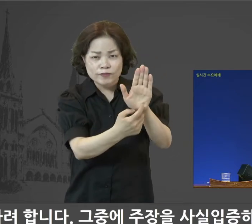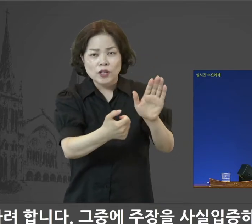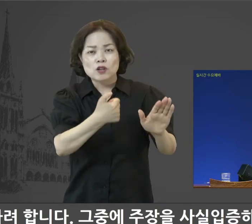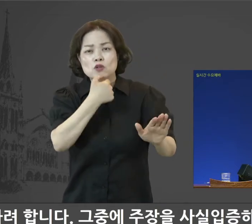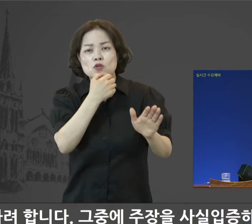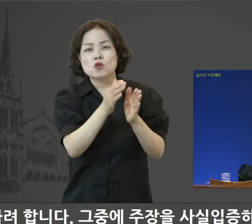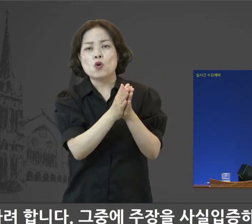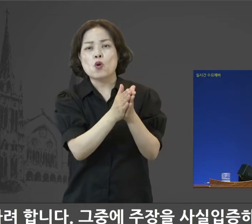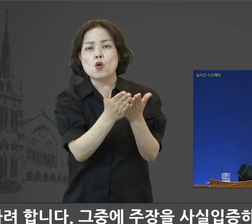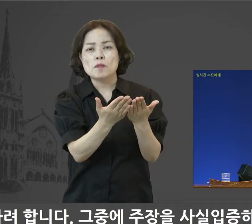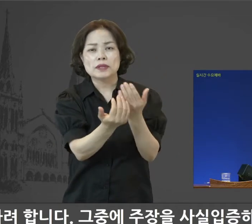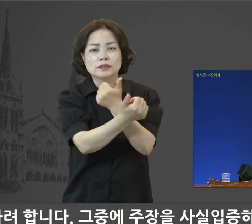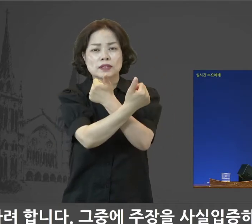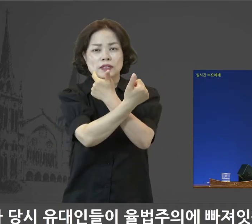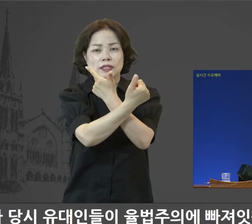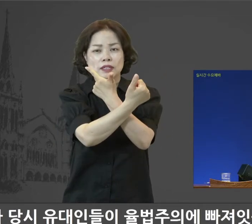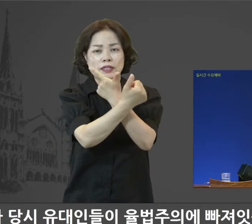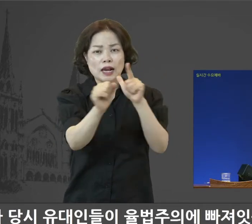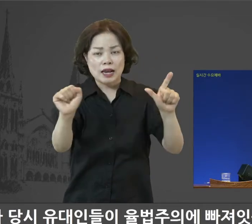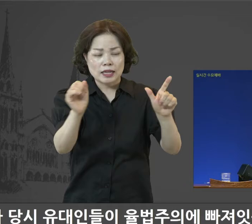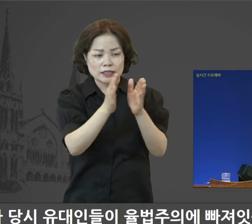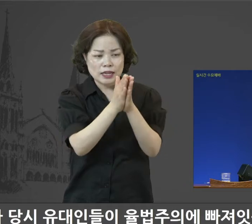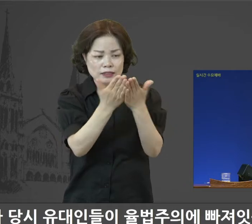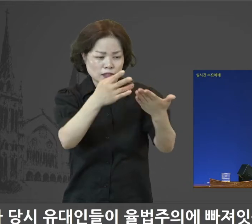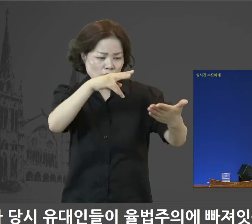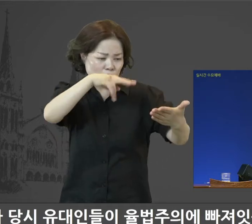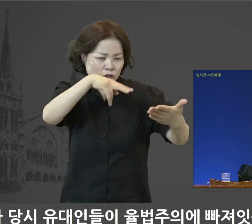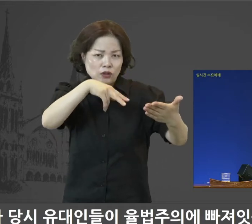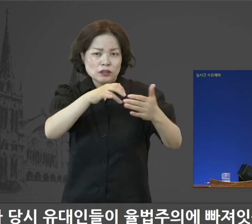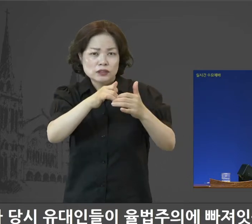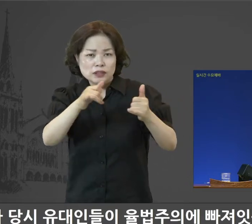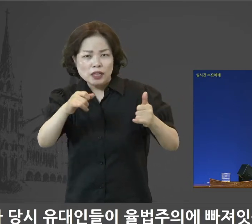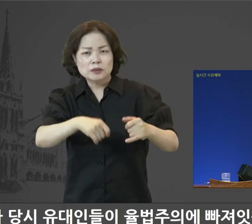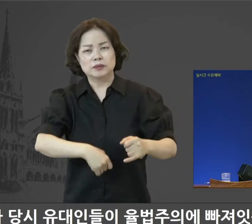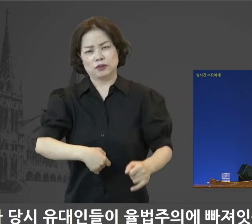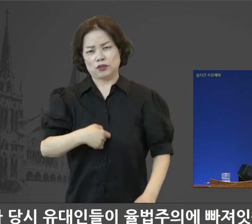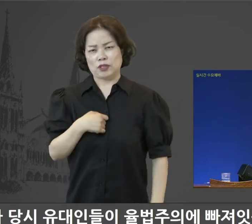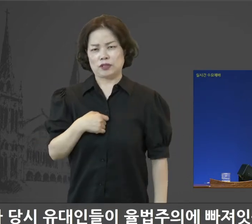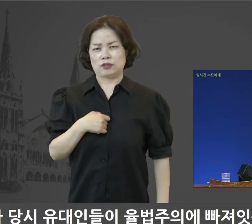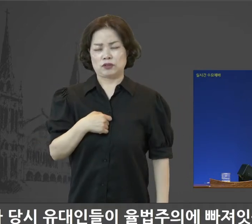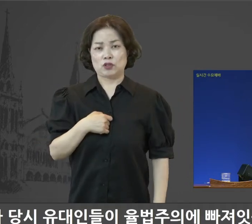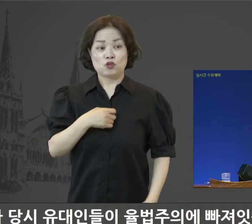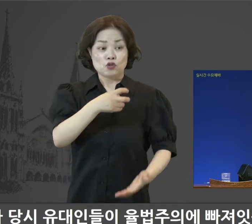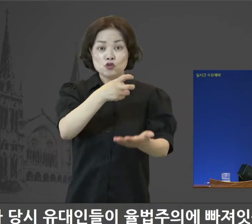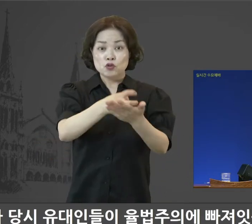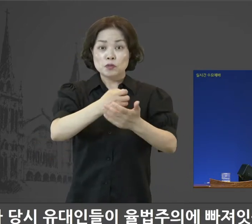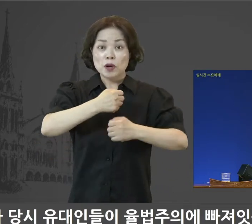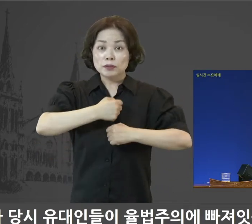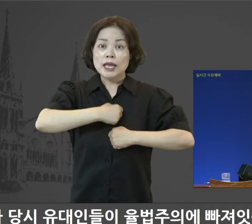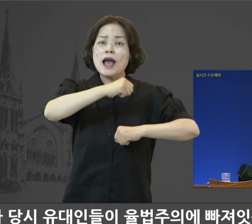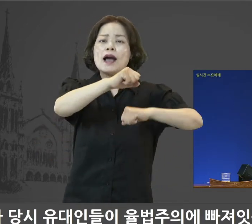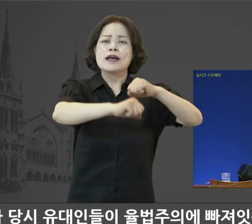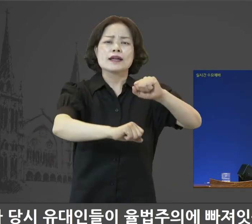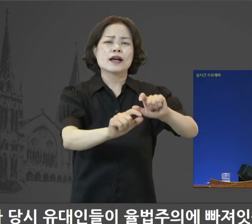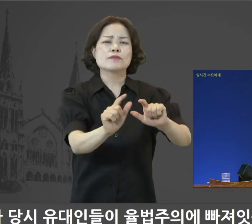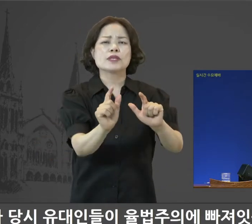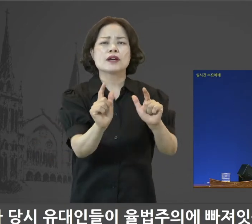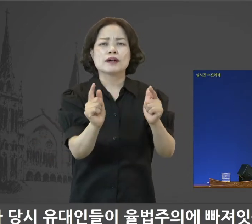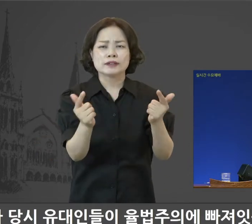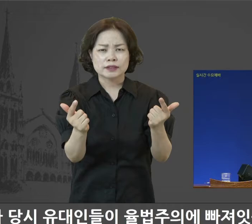로마서와 갈라디아서를 읽어보면 사람이 의롭게 되는 것은 율법을 지켜 행함이